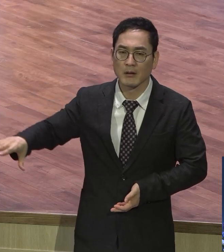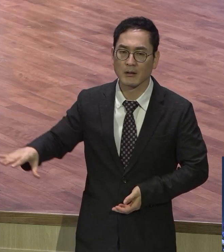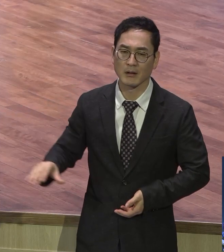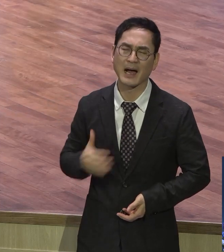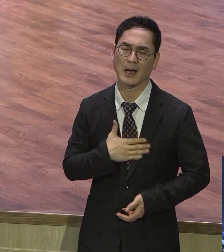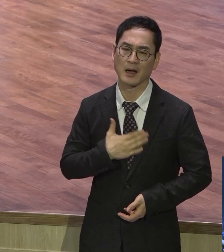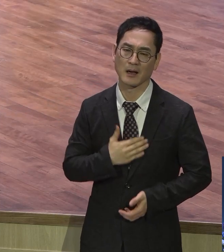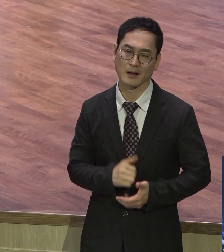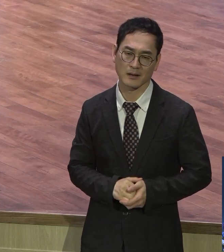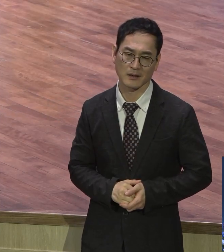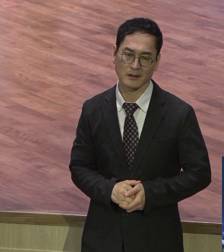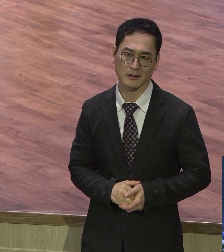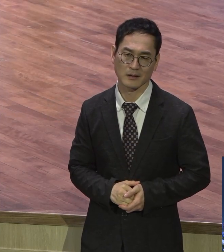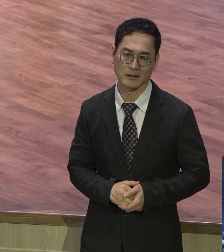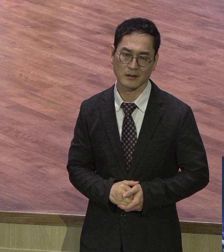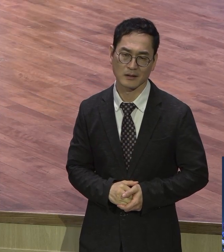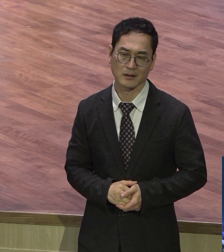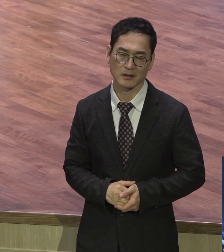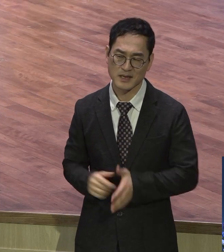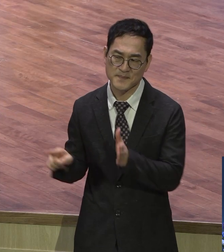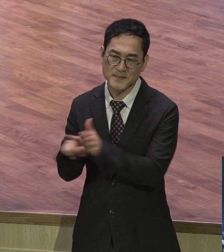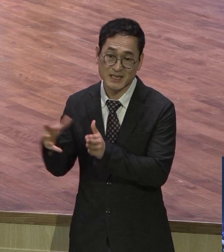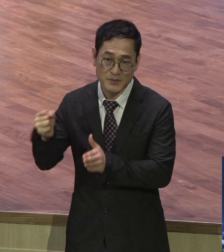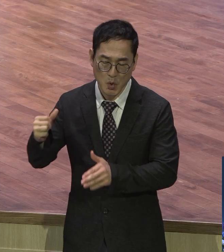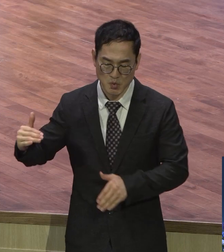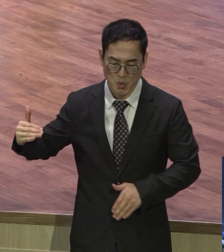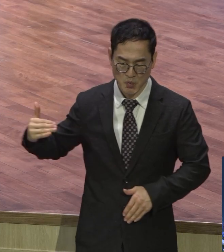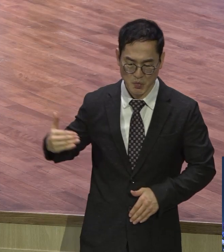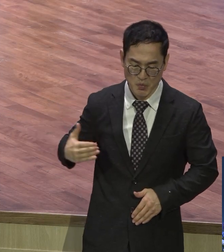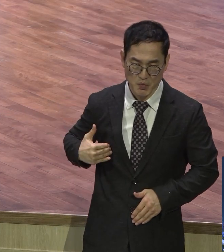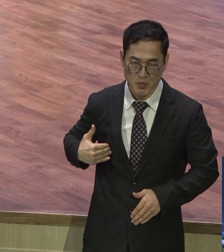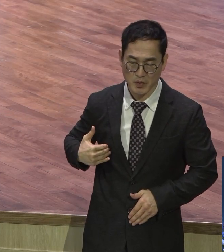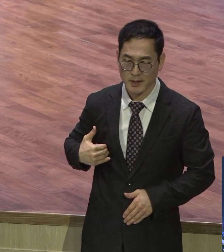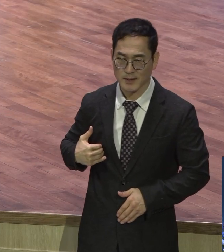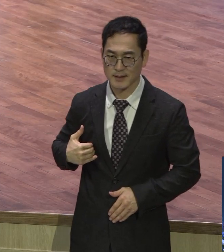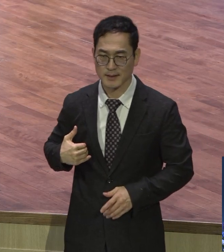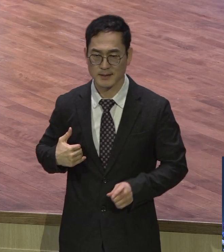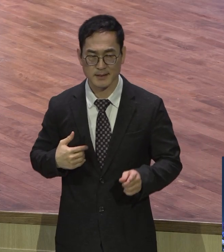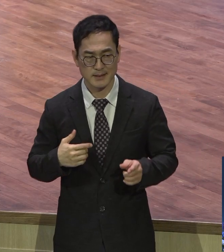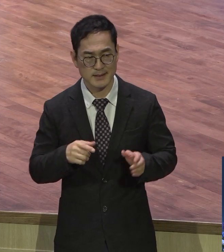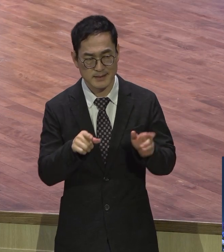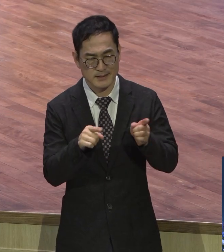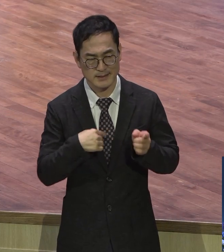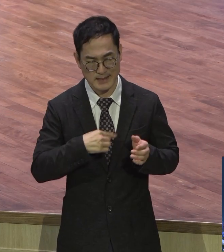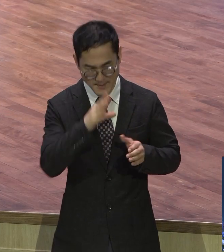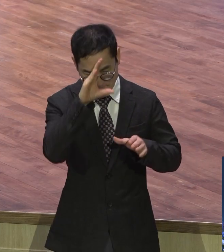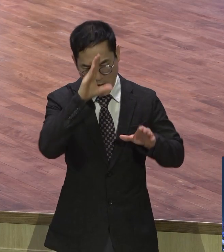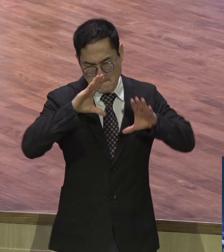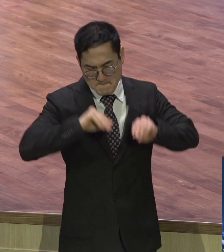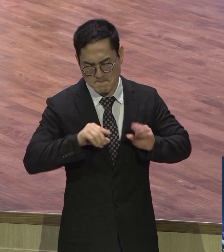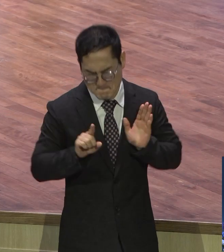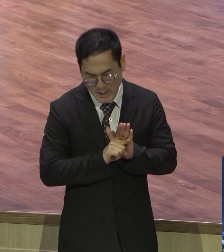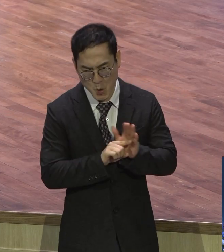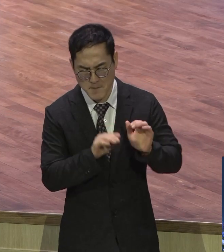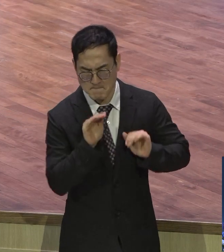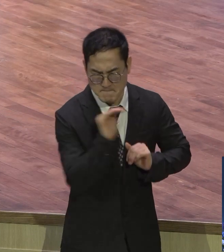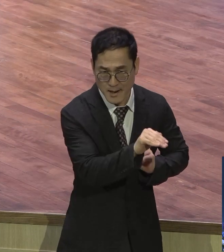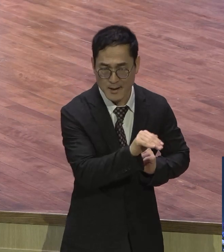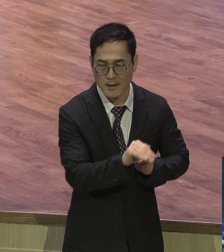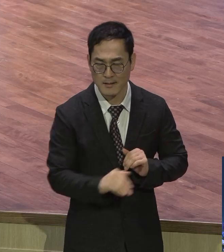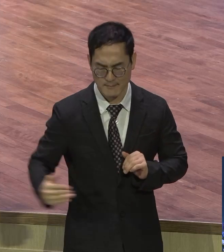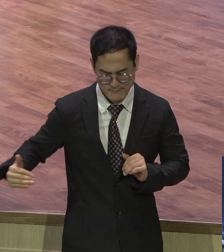예수님은 아세요. 누가 믿음으로 기도 제목 가지고 간절한 마음으로 온전한